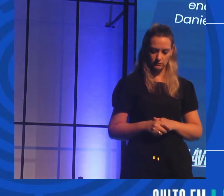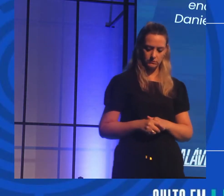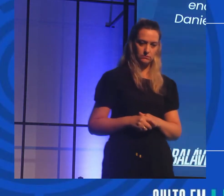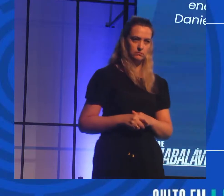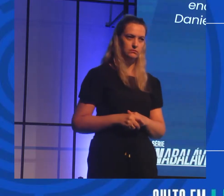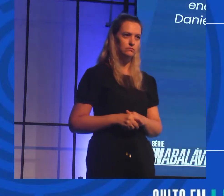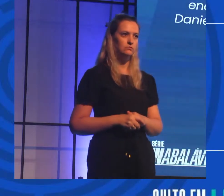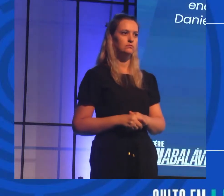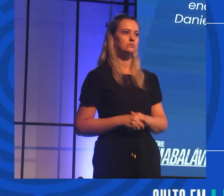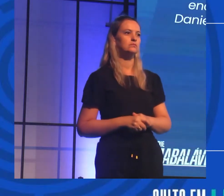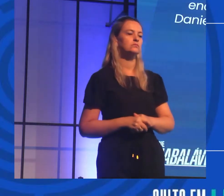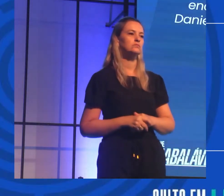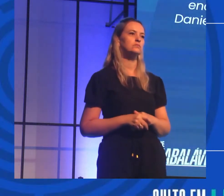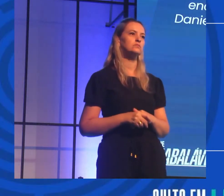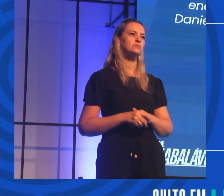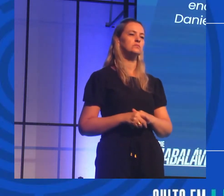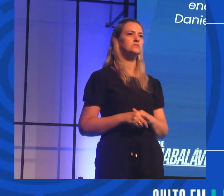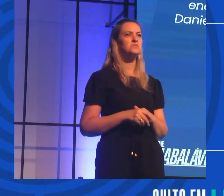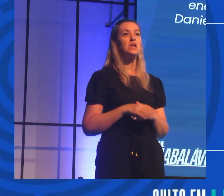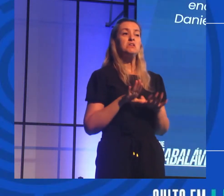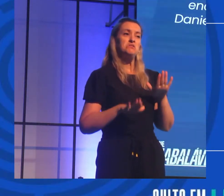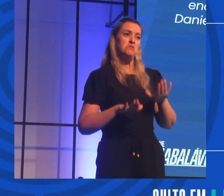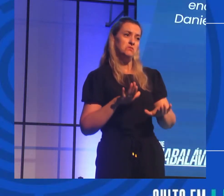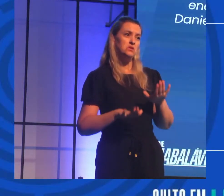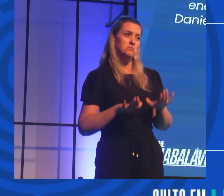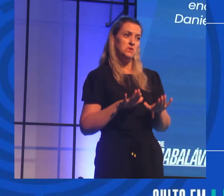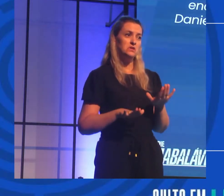que ao olharmos para a minha e para a sua vida,